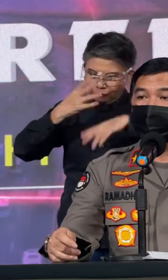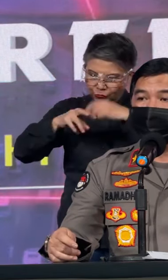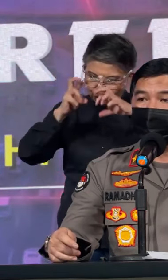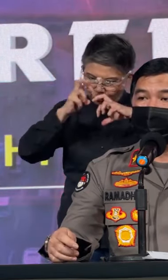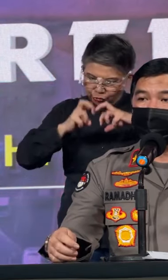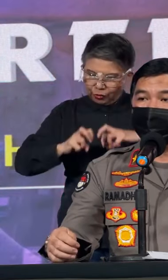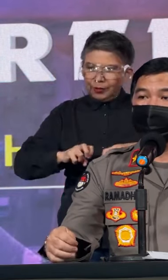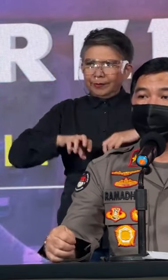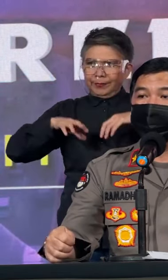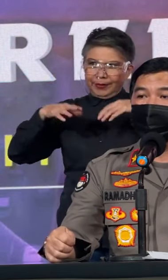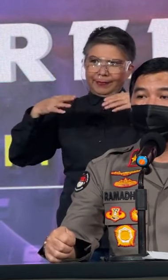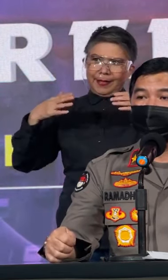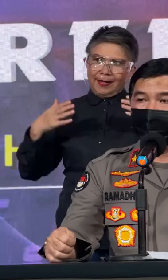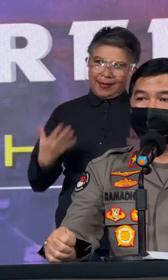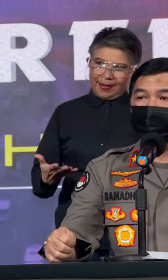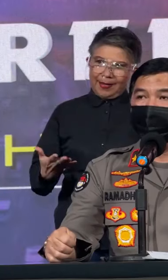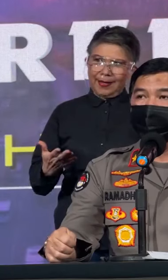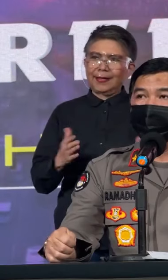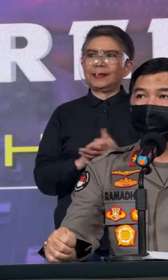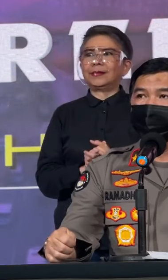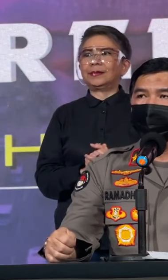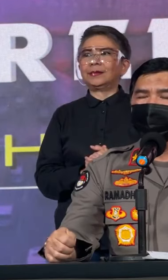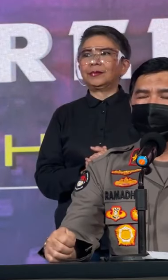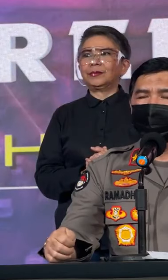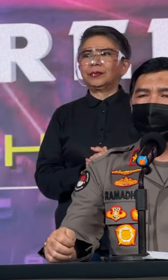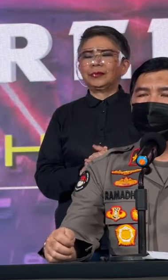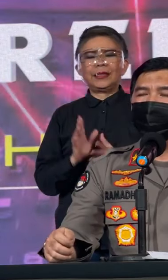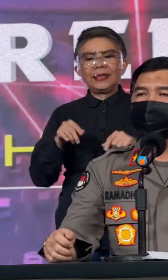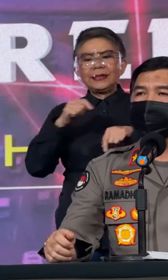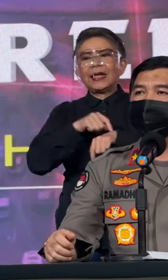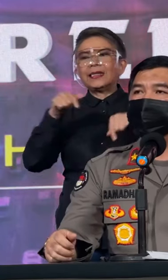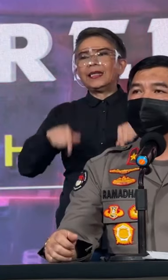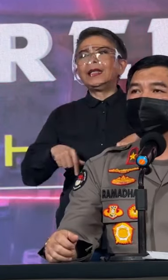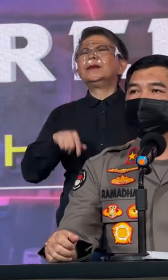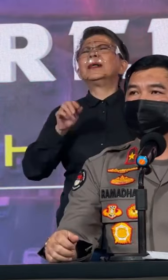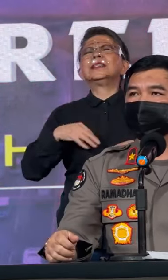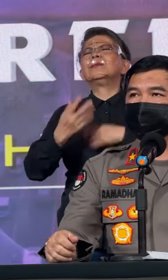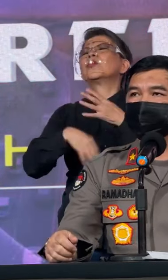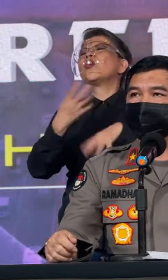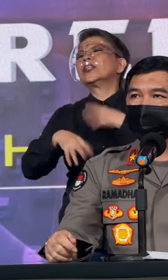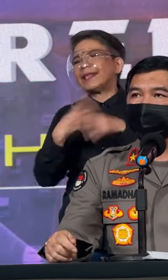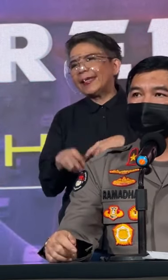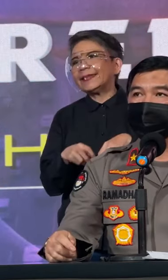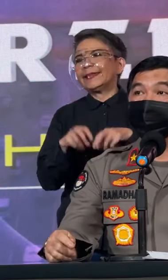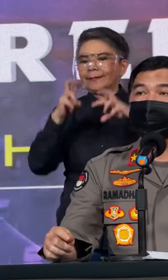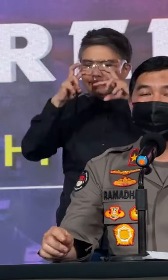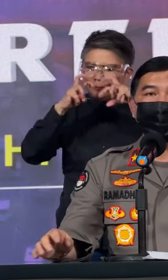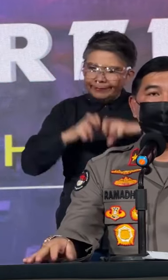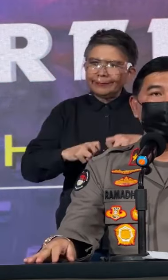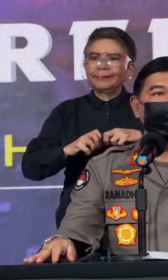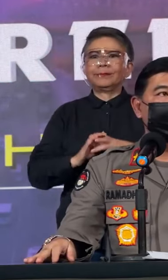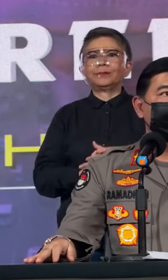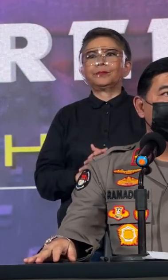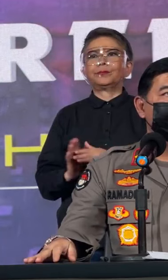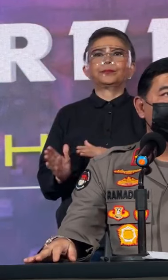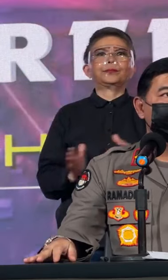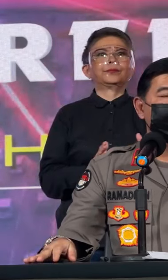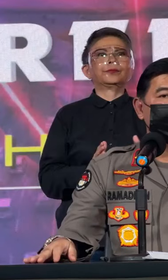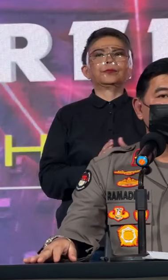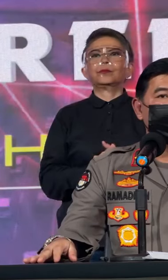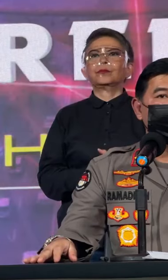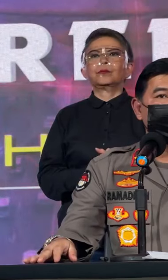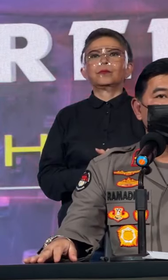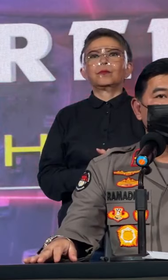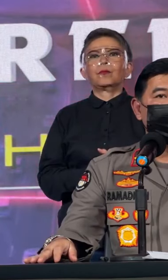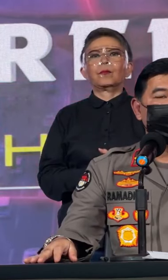proses penyelidikan akan kita sampaikan. Tapi ya. Belum ditemukan ya Pak. Ya? Jadi masih dalam proses, ya, Pak, gitu. Soal kasus EM,